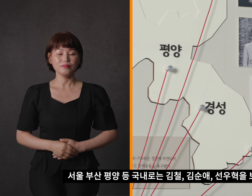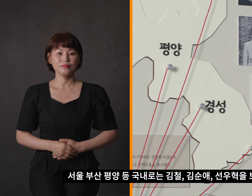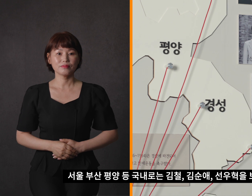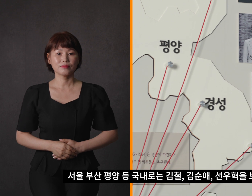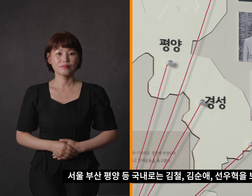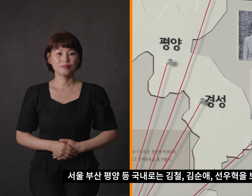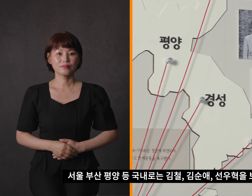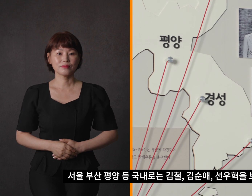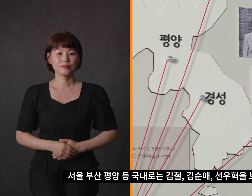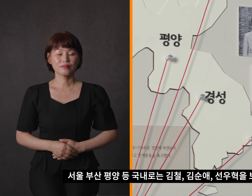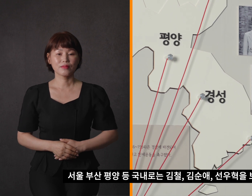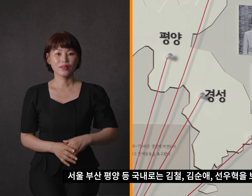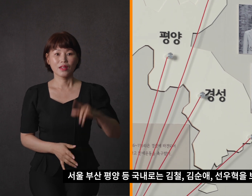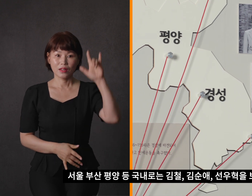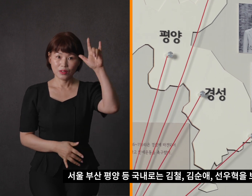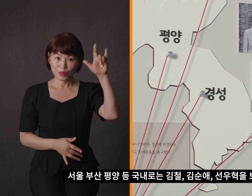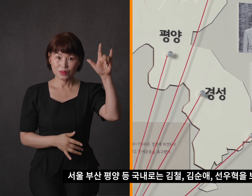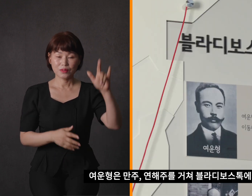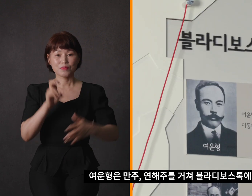김순애, 선우 역을 보냅니다.